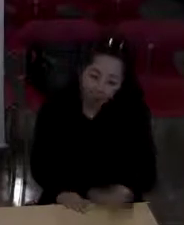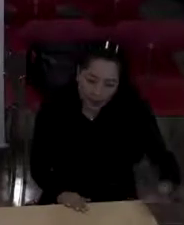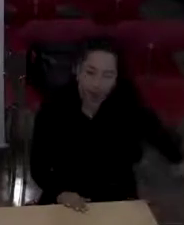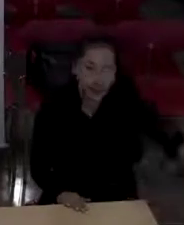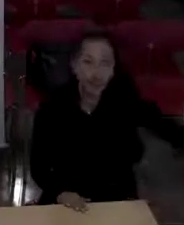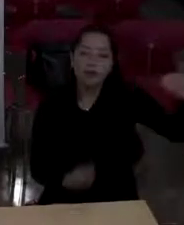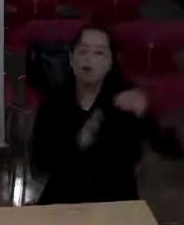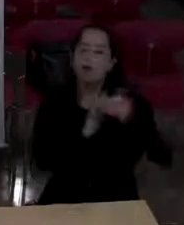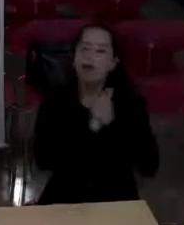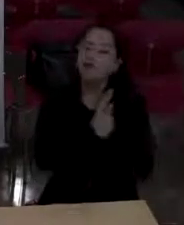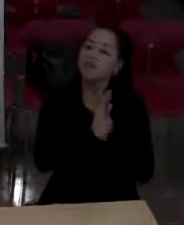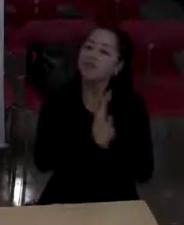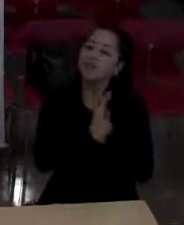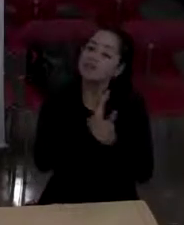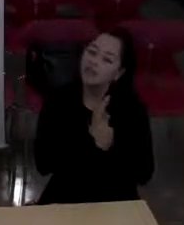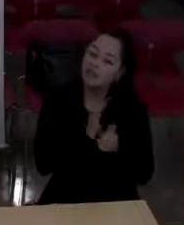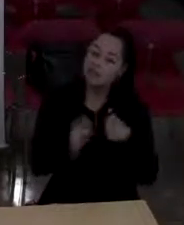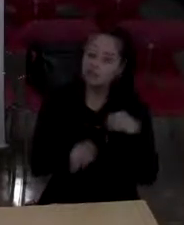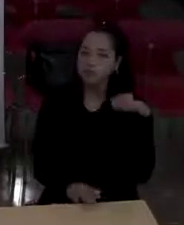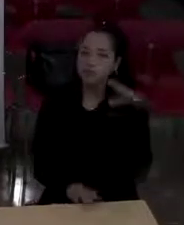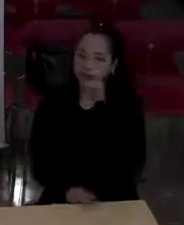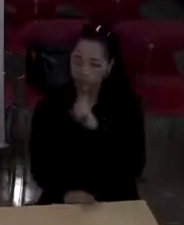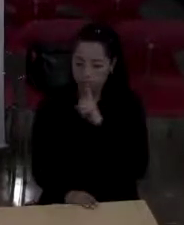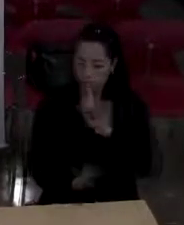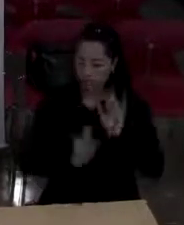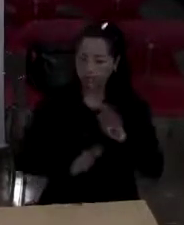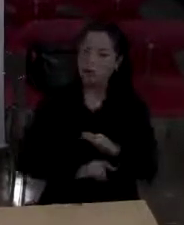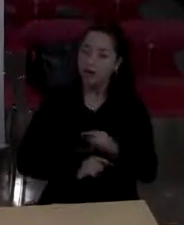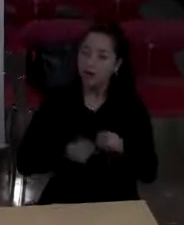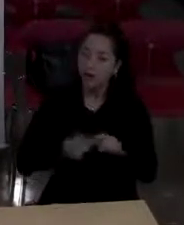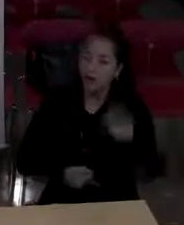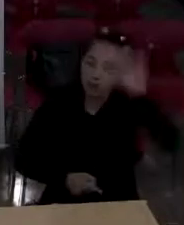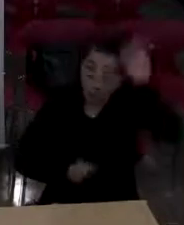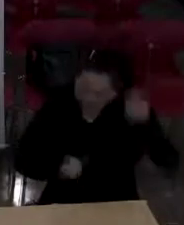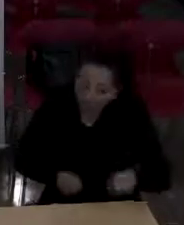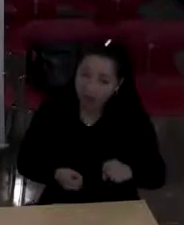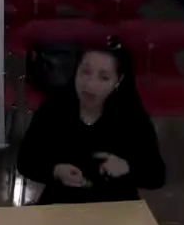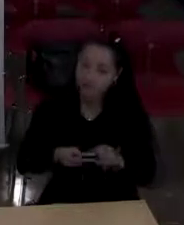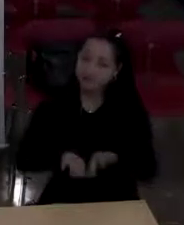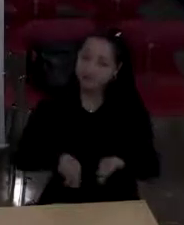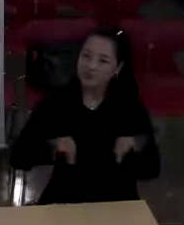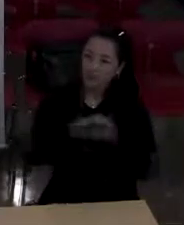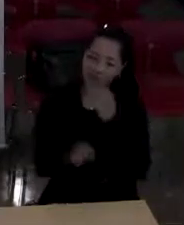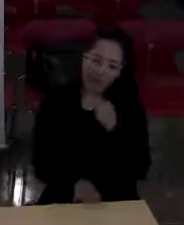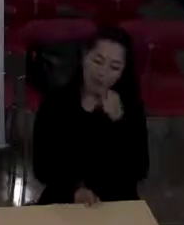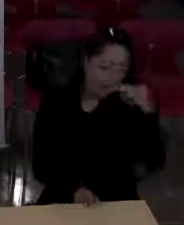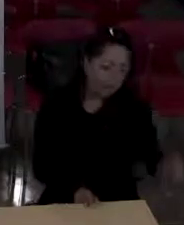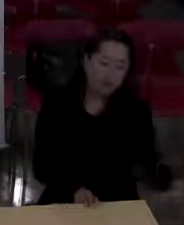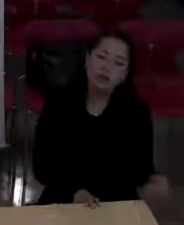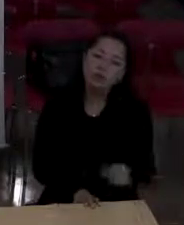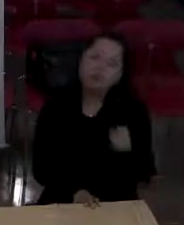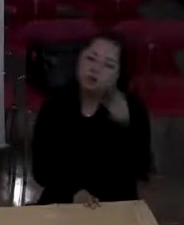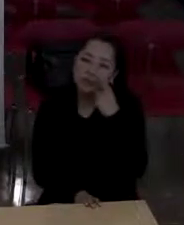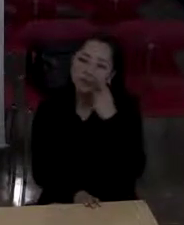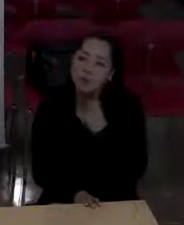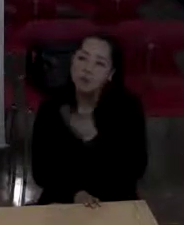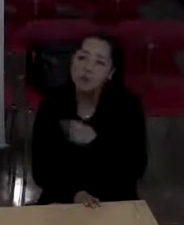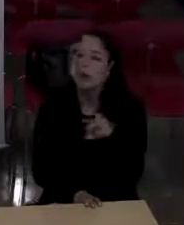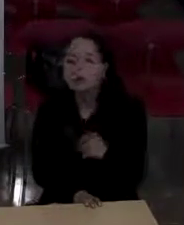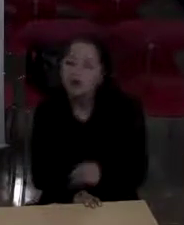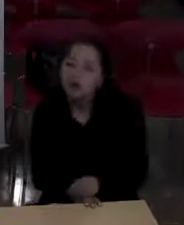hablo, pero mis papás me están hablando, entonces yo voy a esperar a ver qué me dicen, voy a escuchar, escucho sus modelos, ahora me toca a mí el